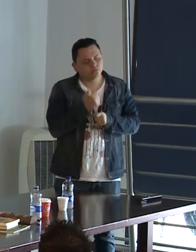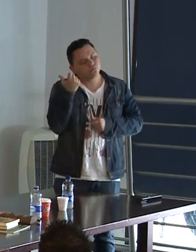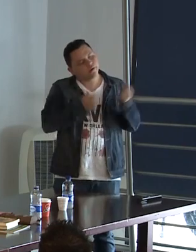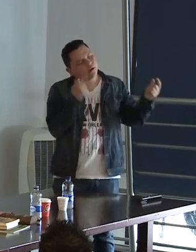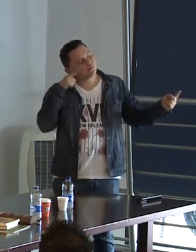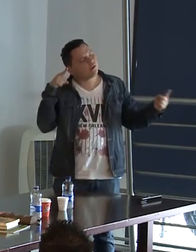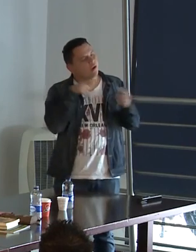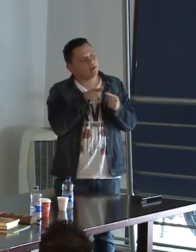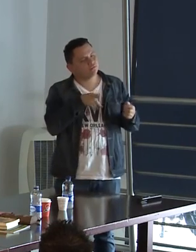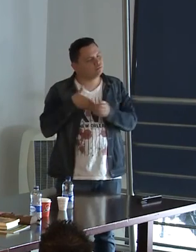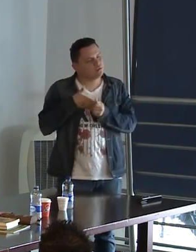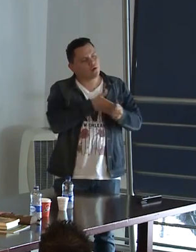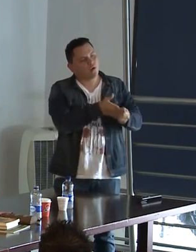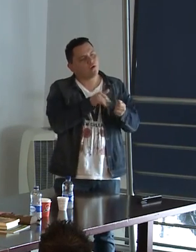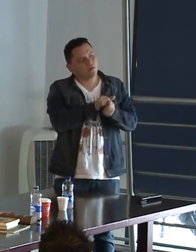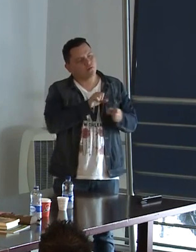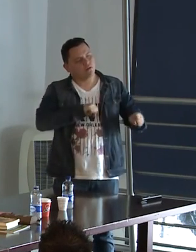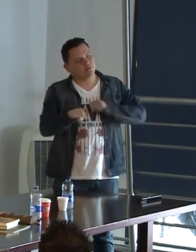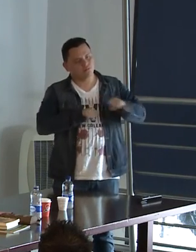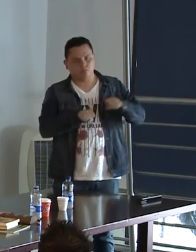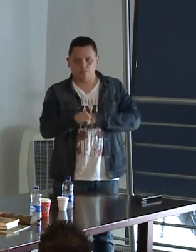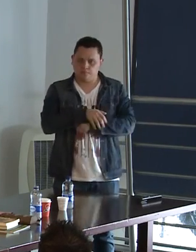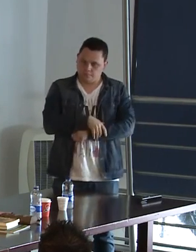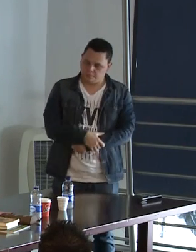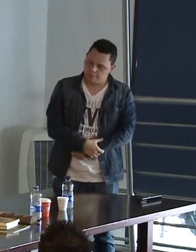en muchas partes de este ejercicio.